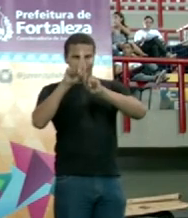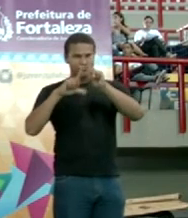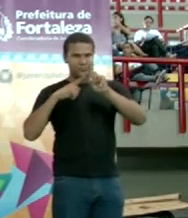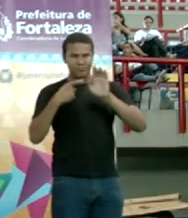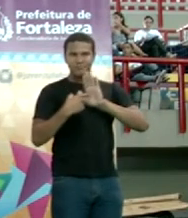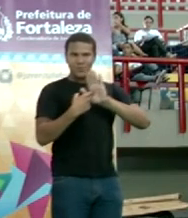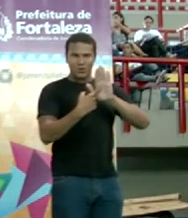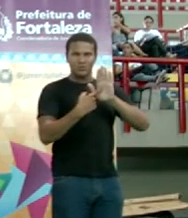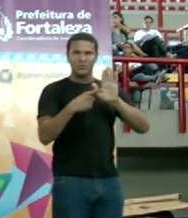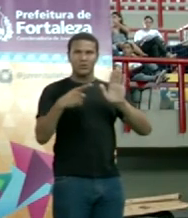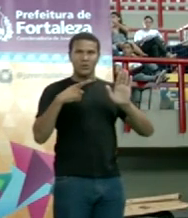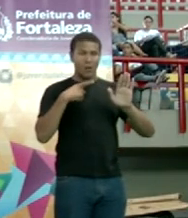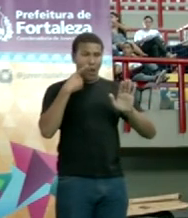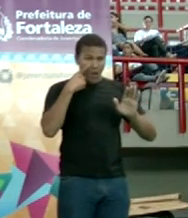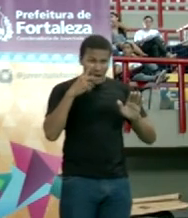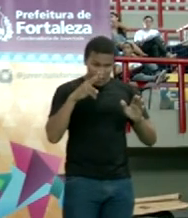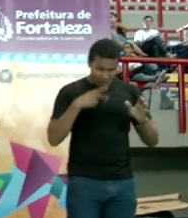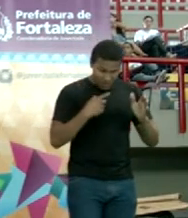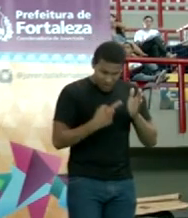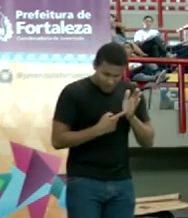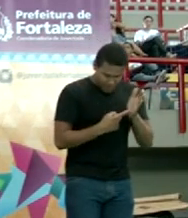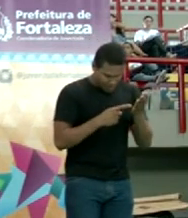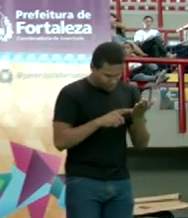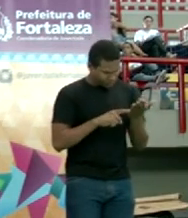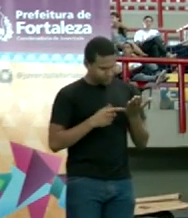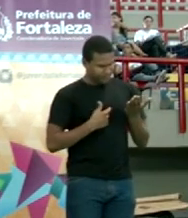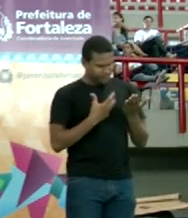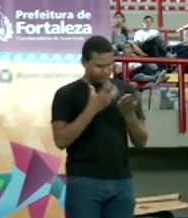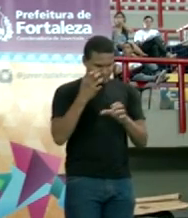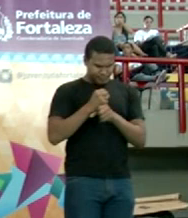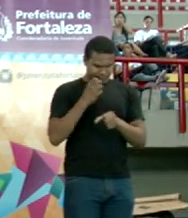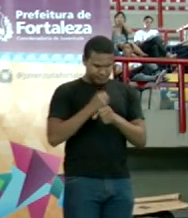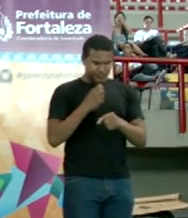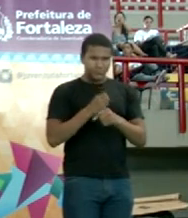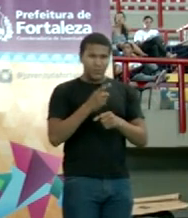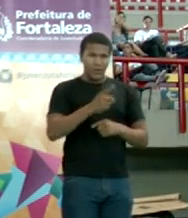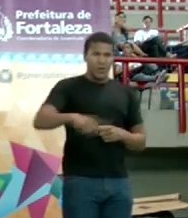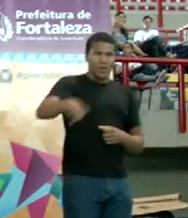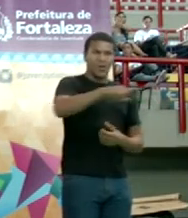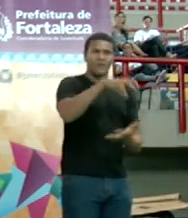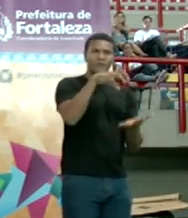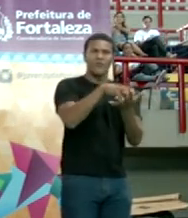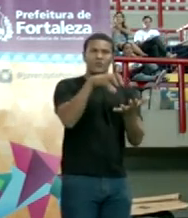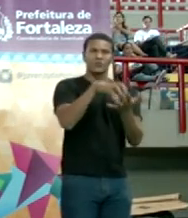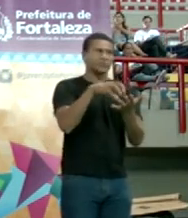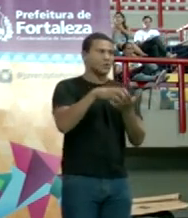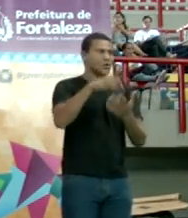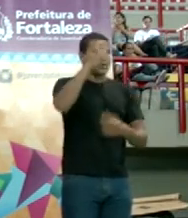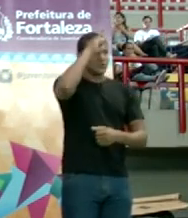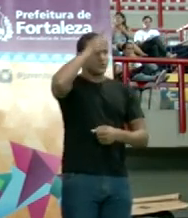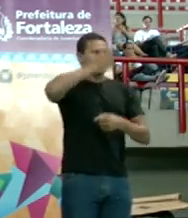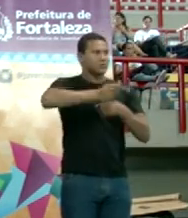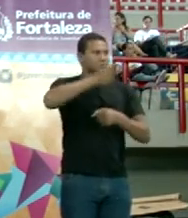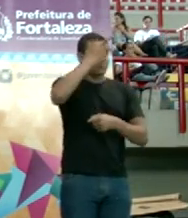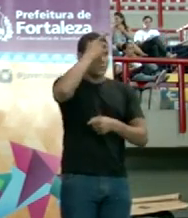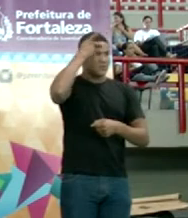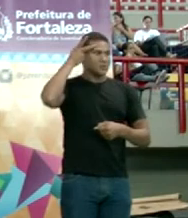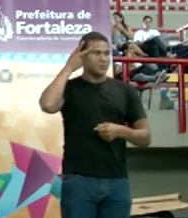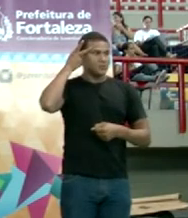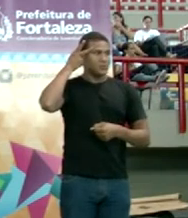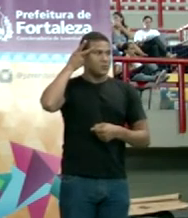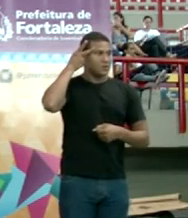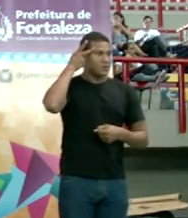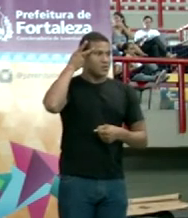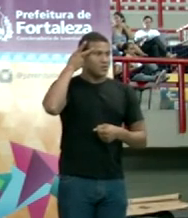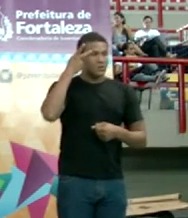Ao fazer a apresentação dos dados aos funcionários, o gerente estipulou como meta para o mês